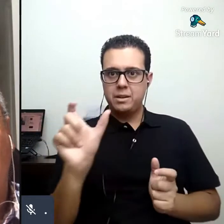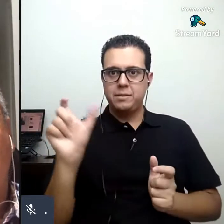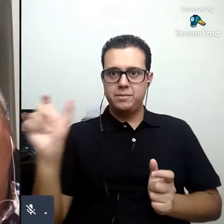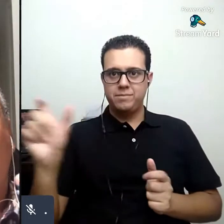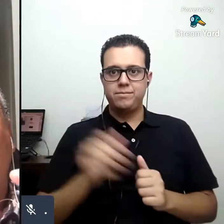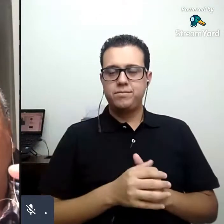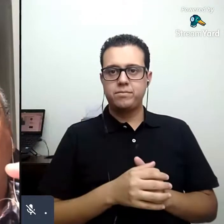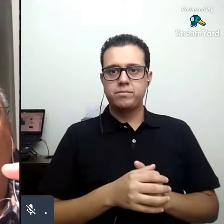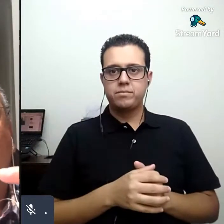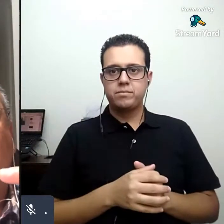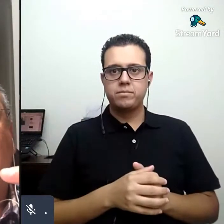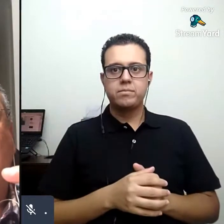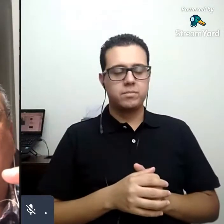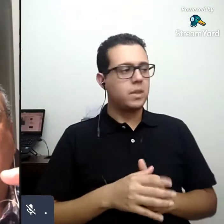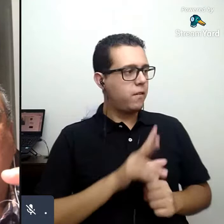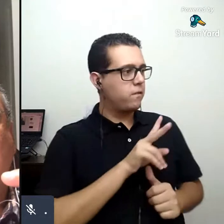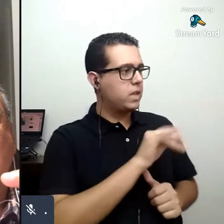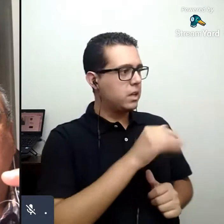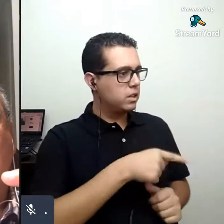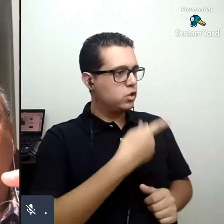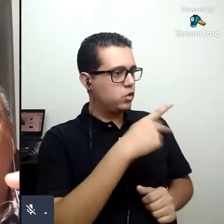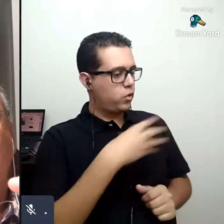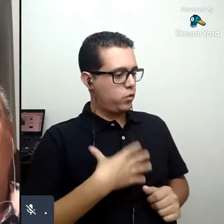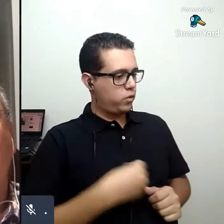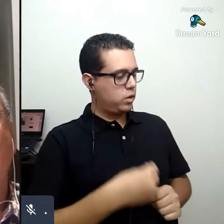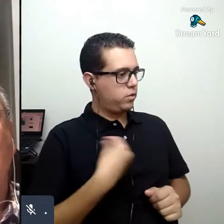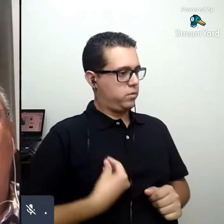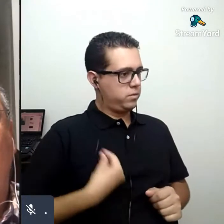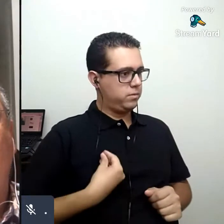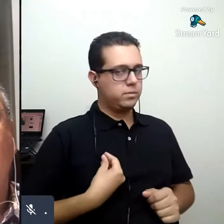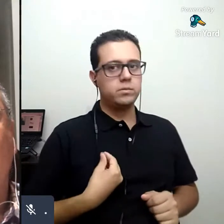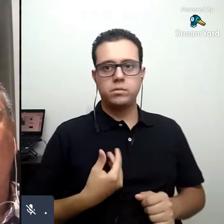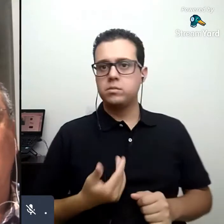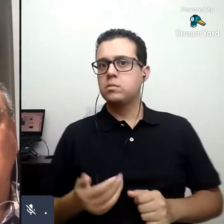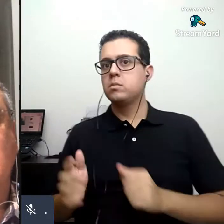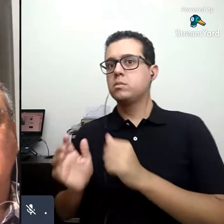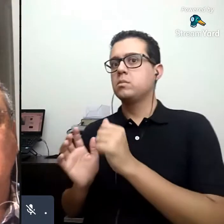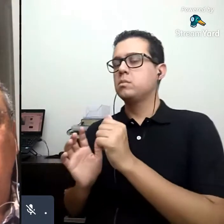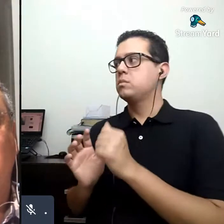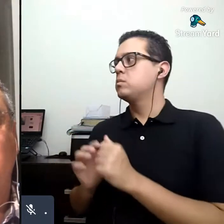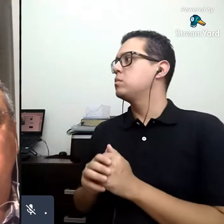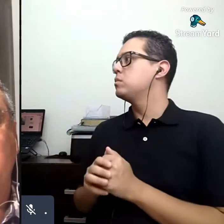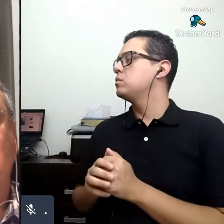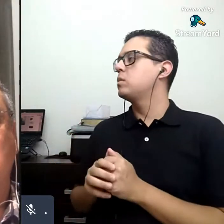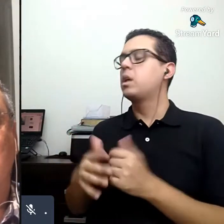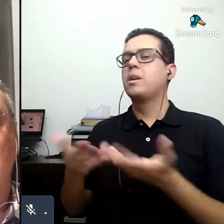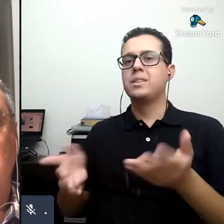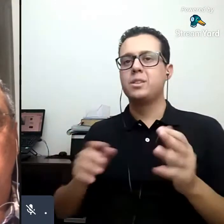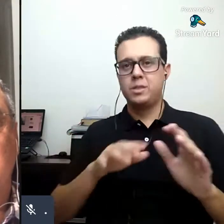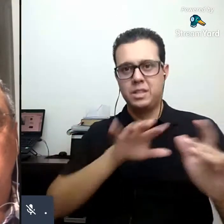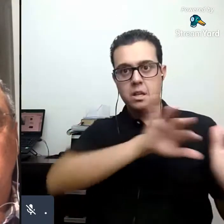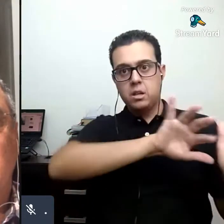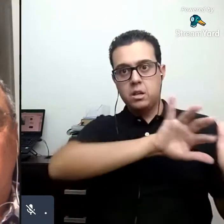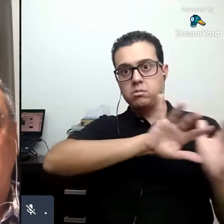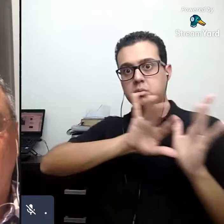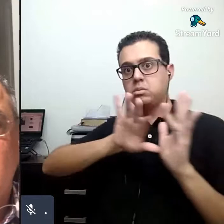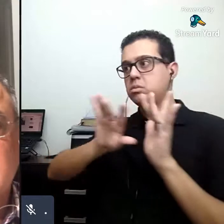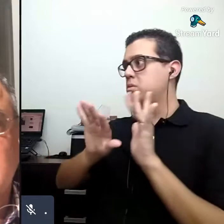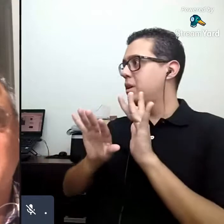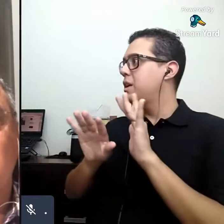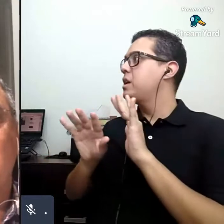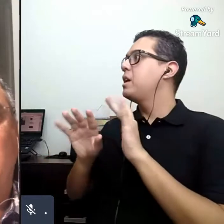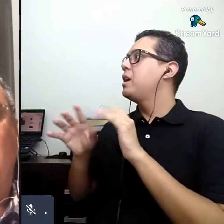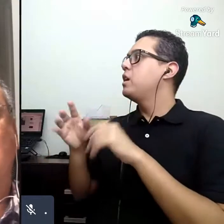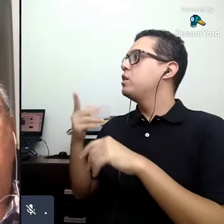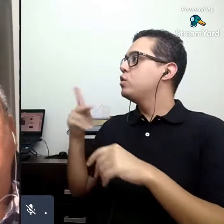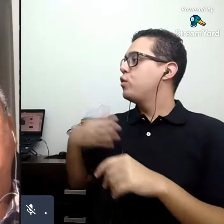vive. Quando ele ouve isto, ele pergunta a que horas a febre deixou o corpo? A que horas